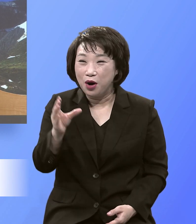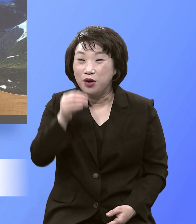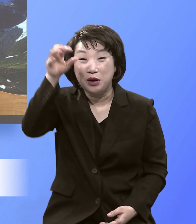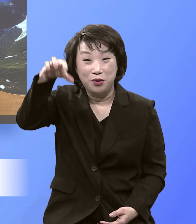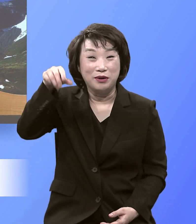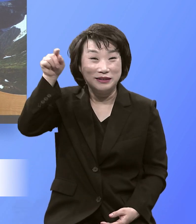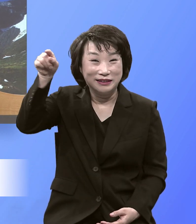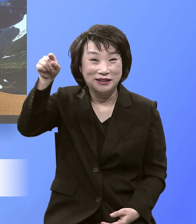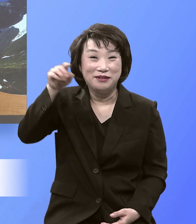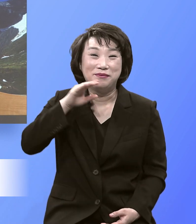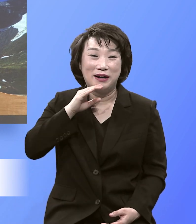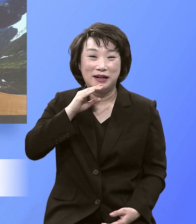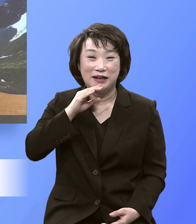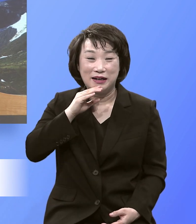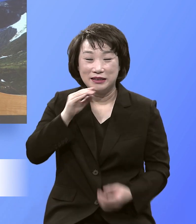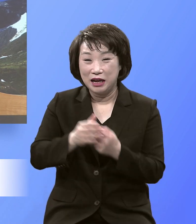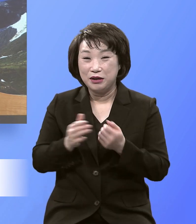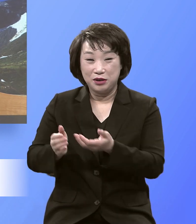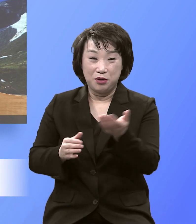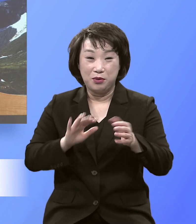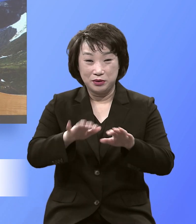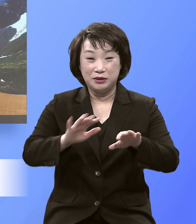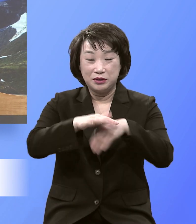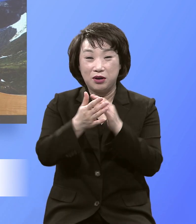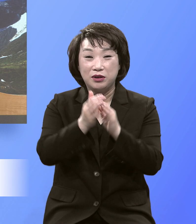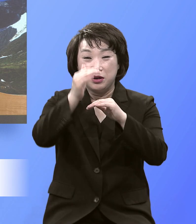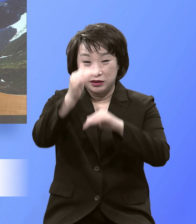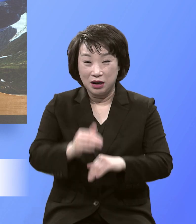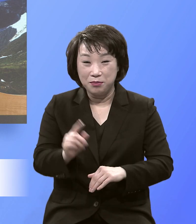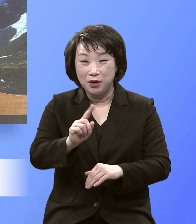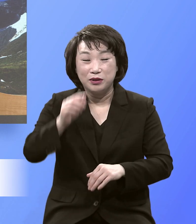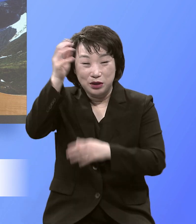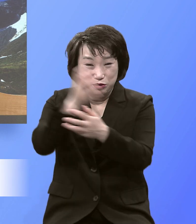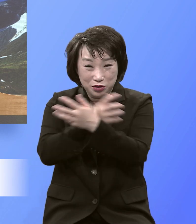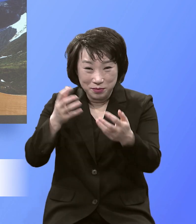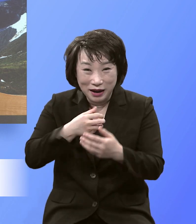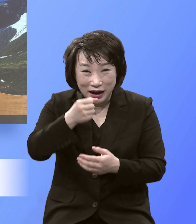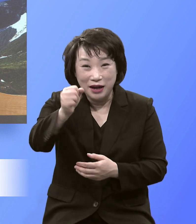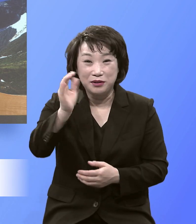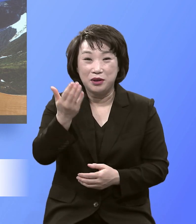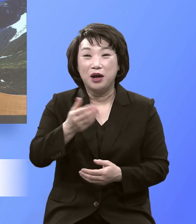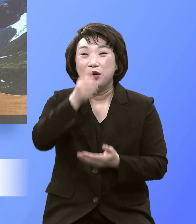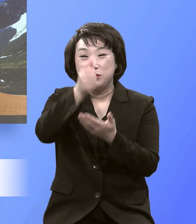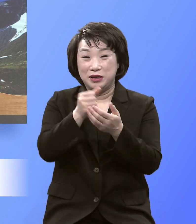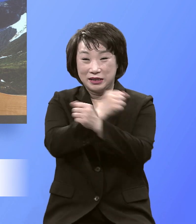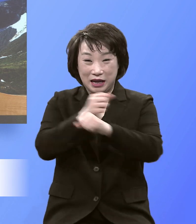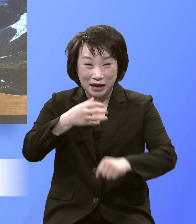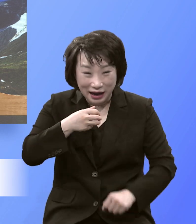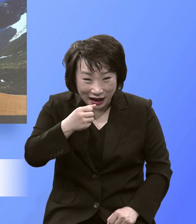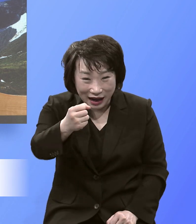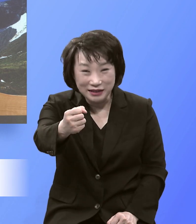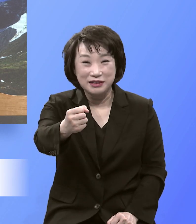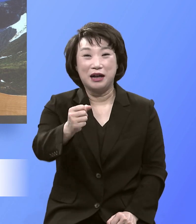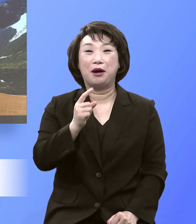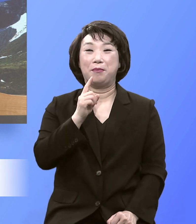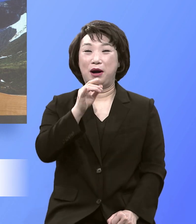곳이니 그래서 본문의 성령의 충만함을 받으라, 죄사함을